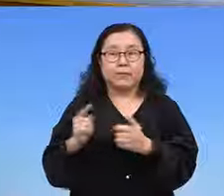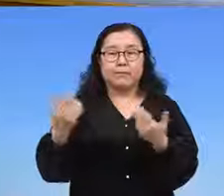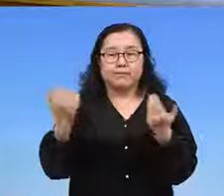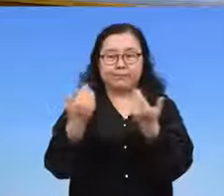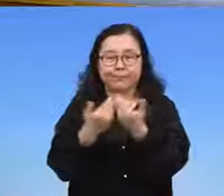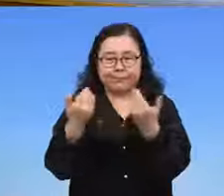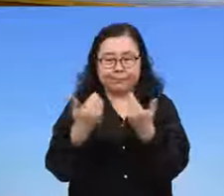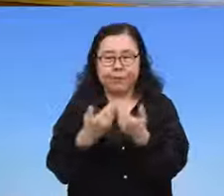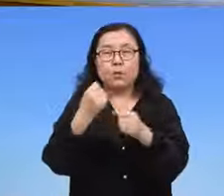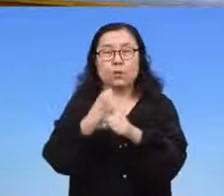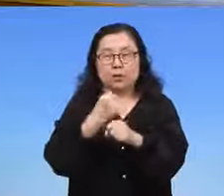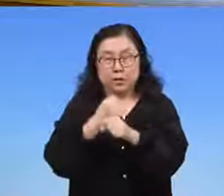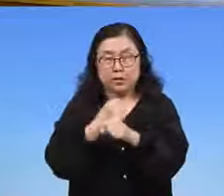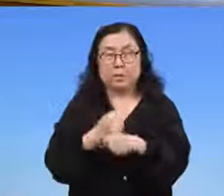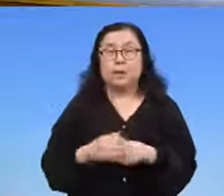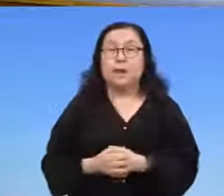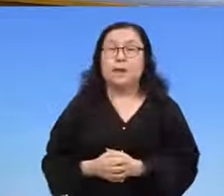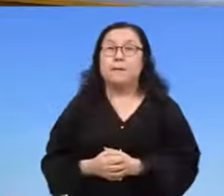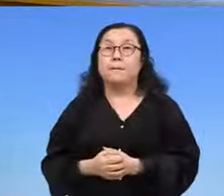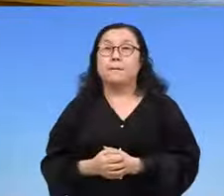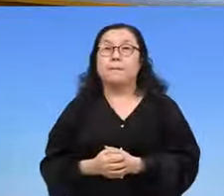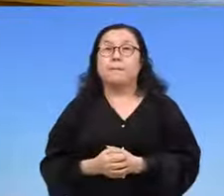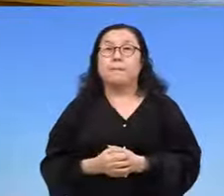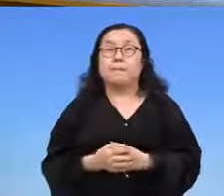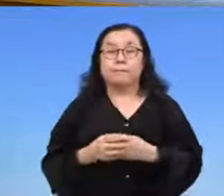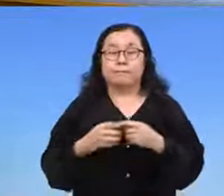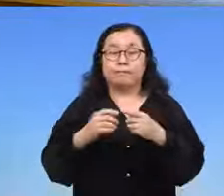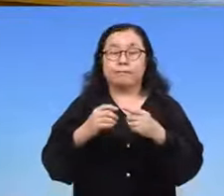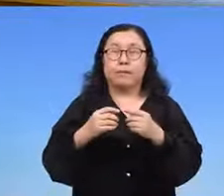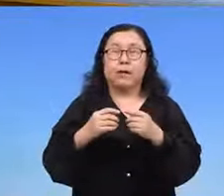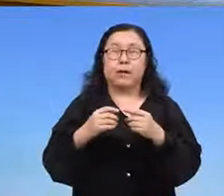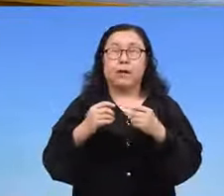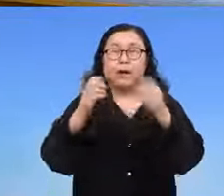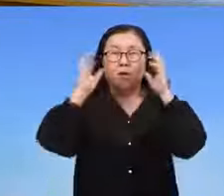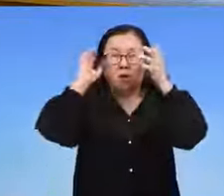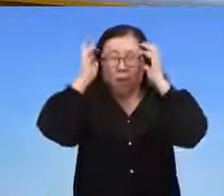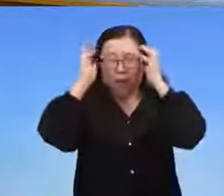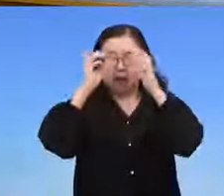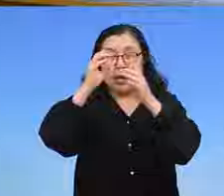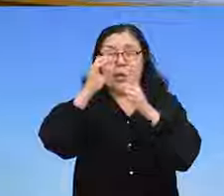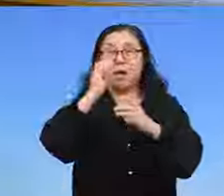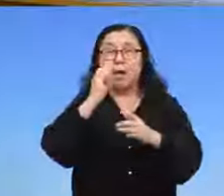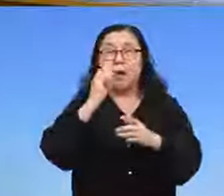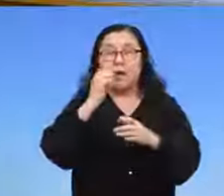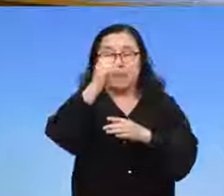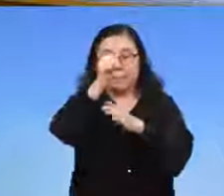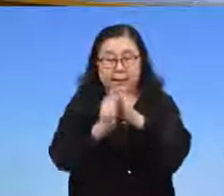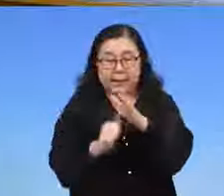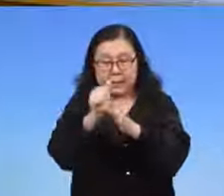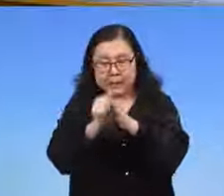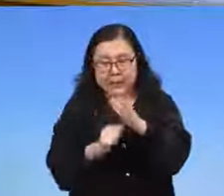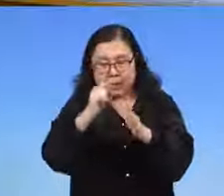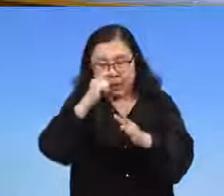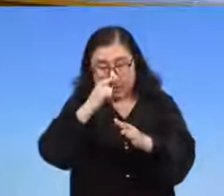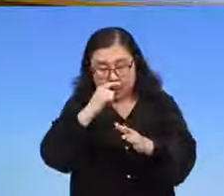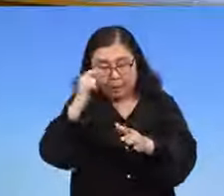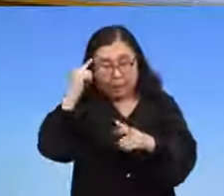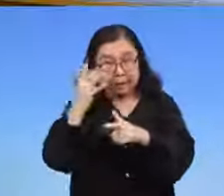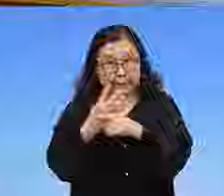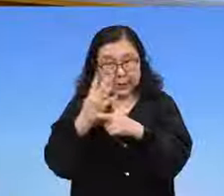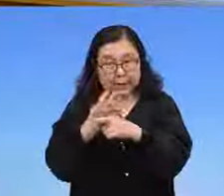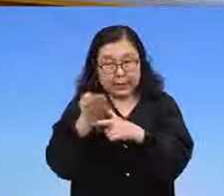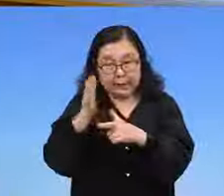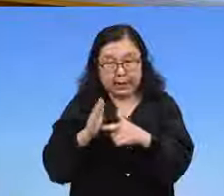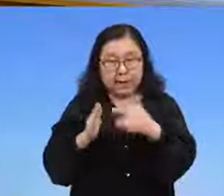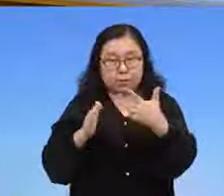둘을 결정적으로 갈라놓았다는 것입니다. 여러분, 1절에서 잠시 혼란에 빠진 동방박사들이었지만 그들이 이제